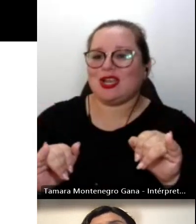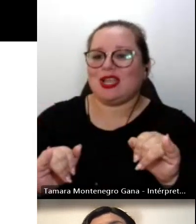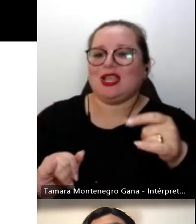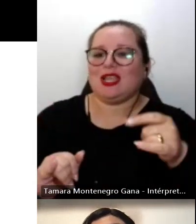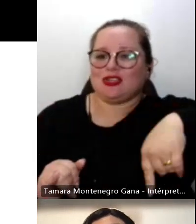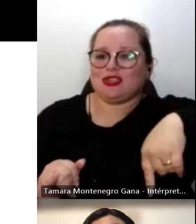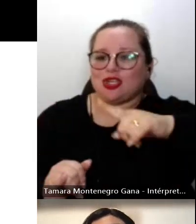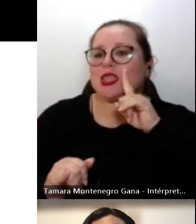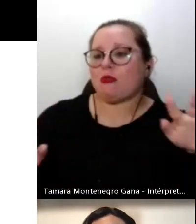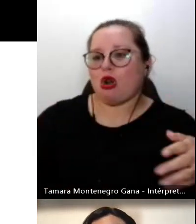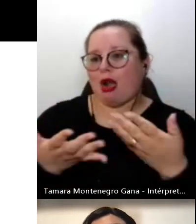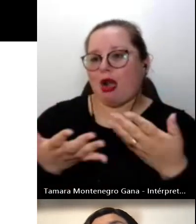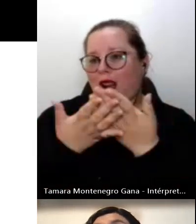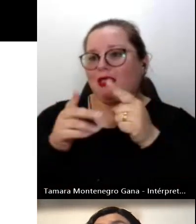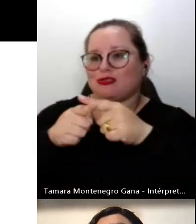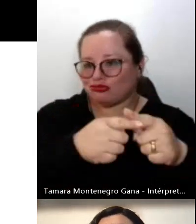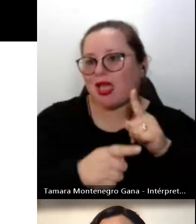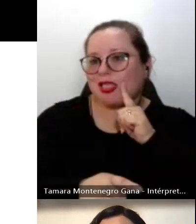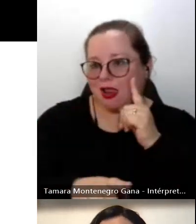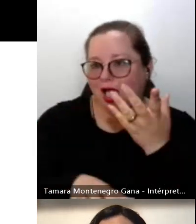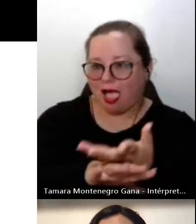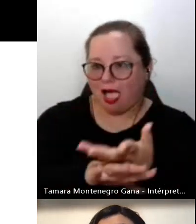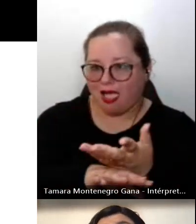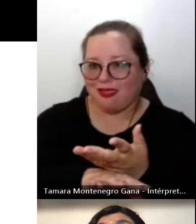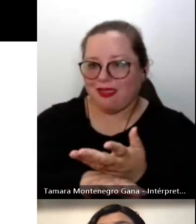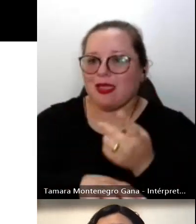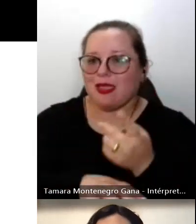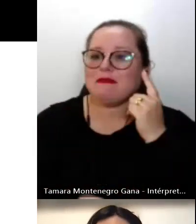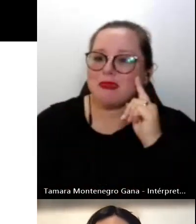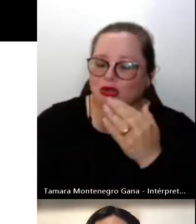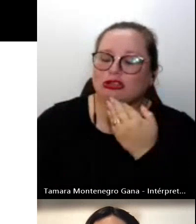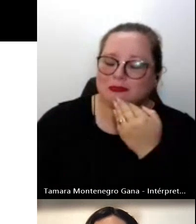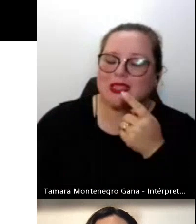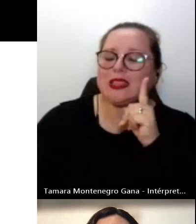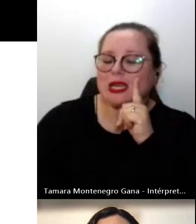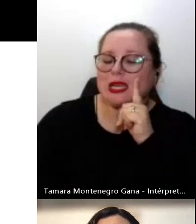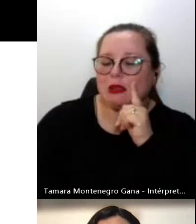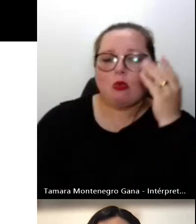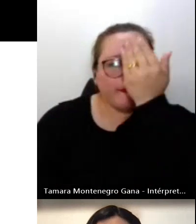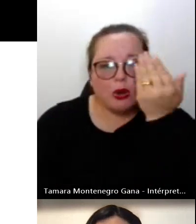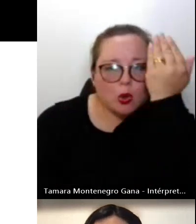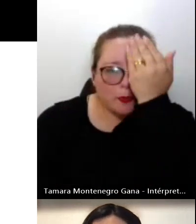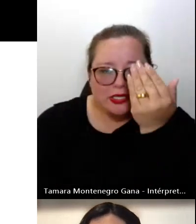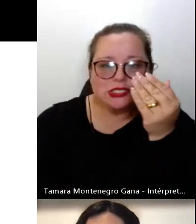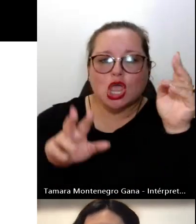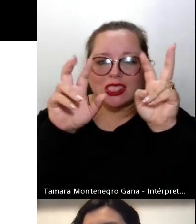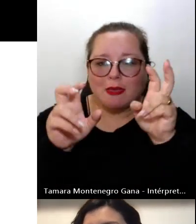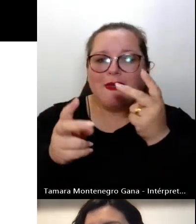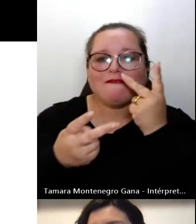sociales, pero hay una preocupación muy fuerte por el tema visual.